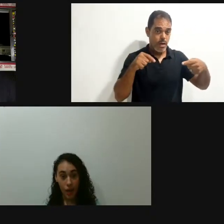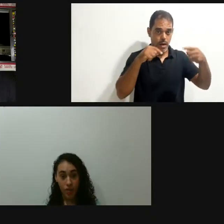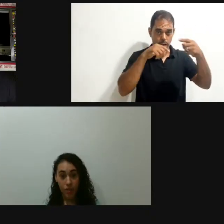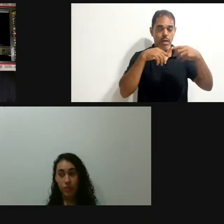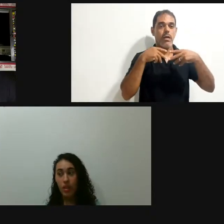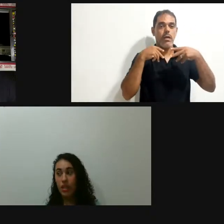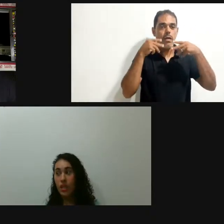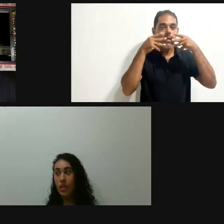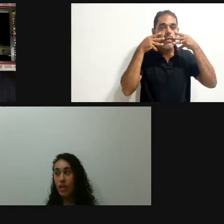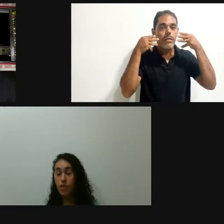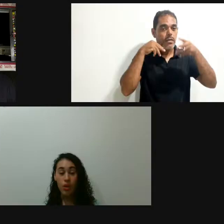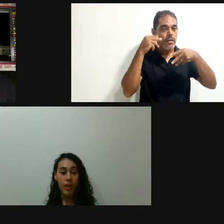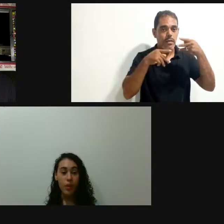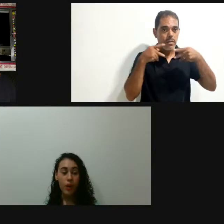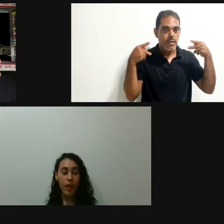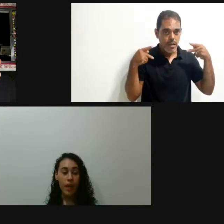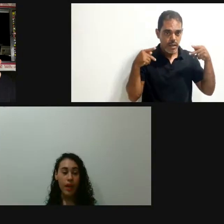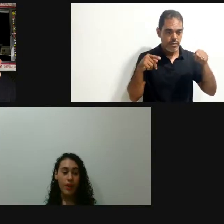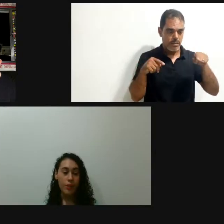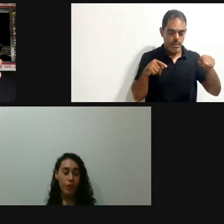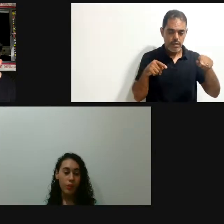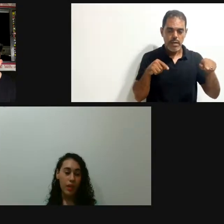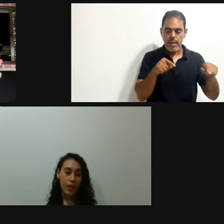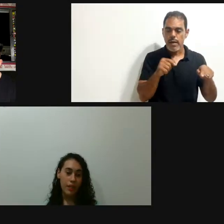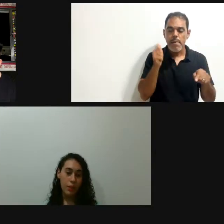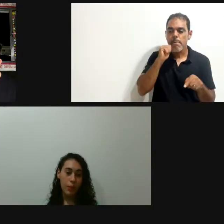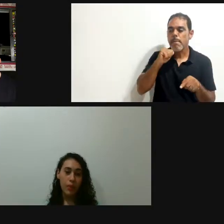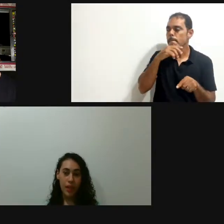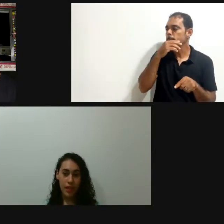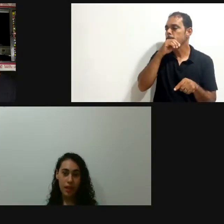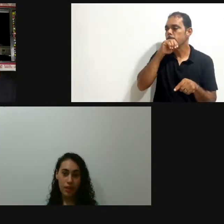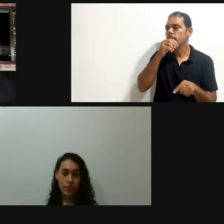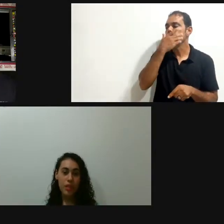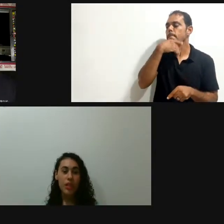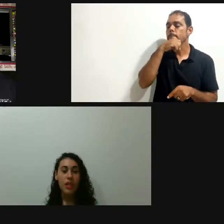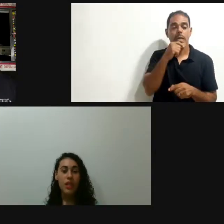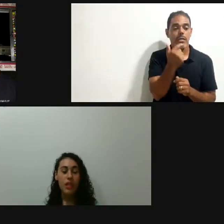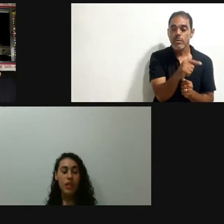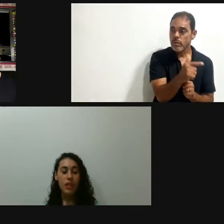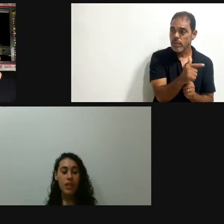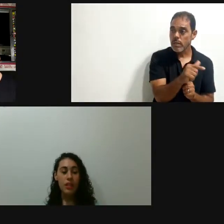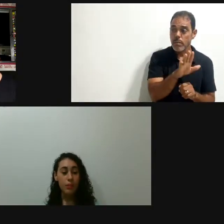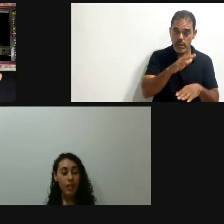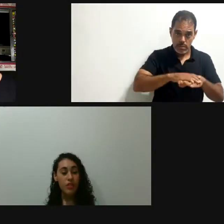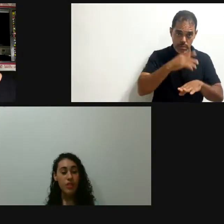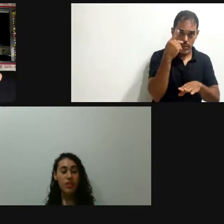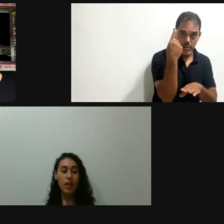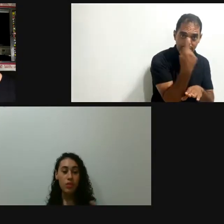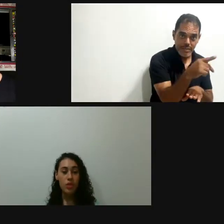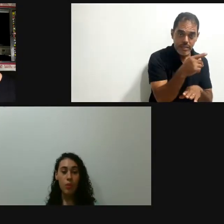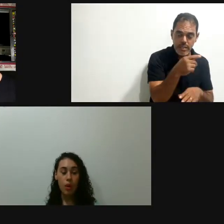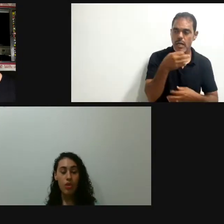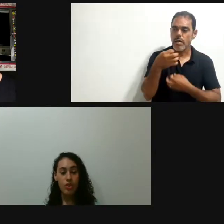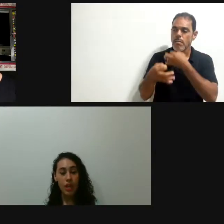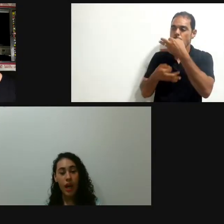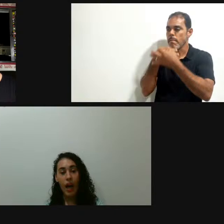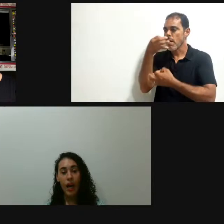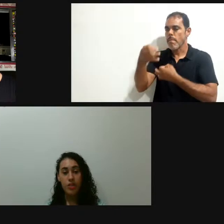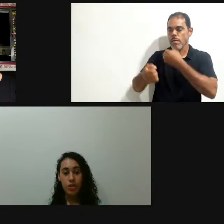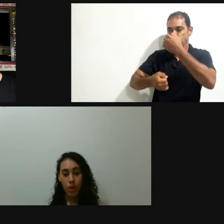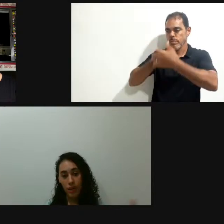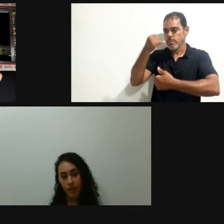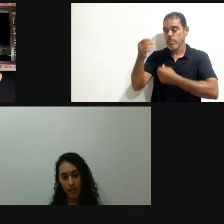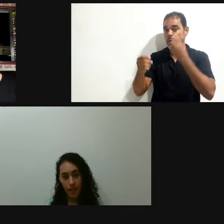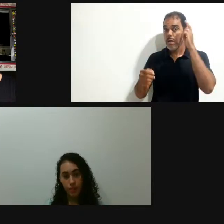é órfã e a história é contada por ela mas não só mostra